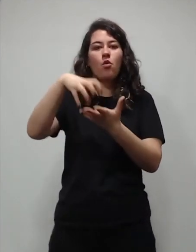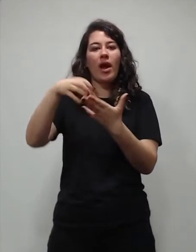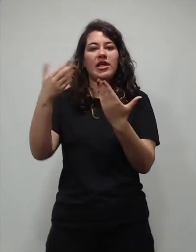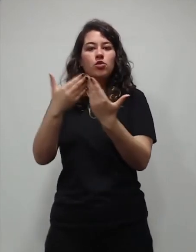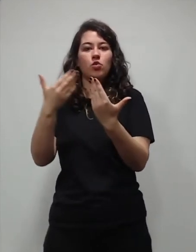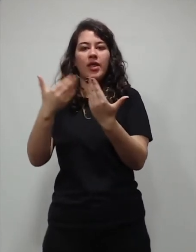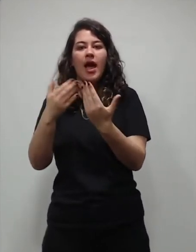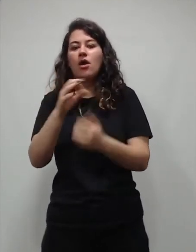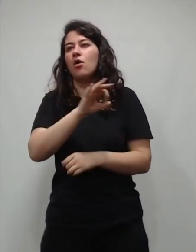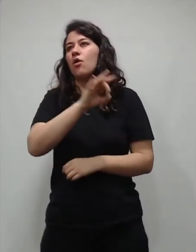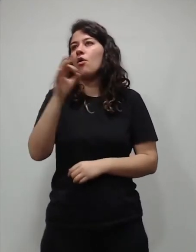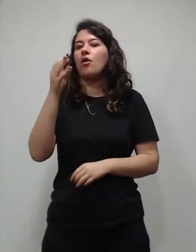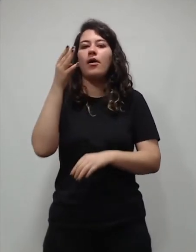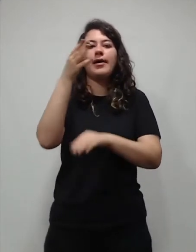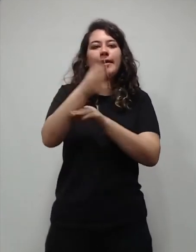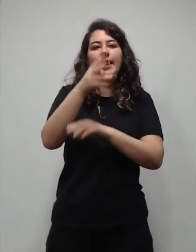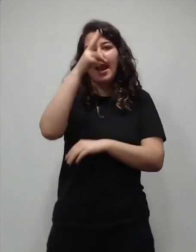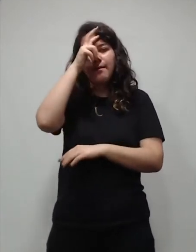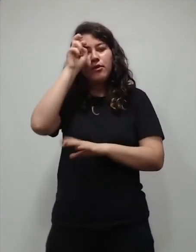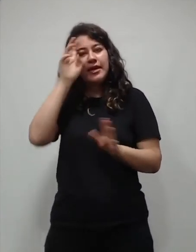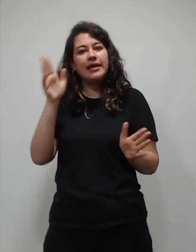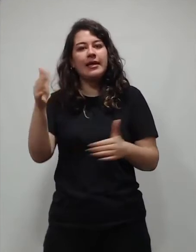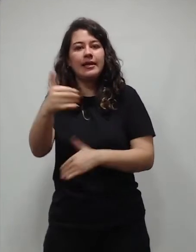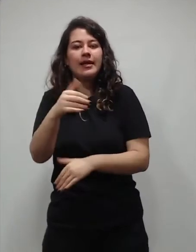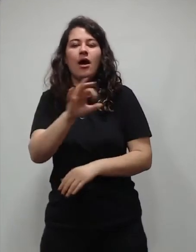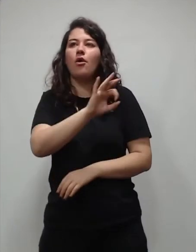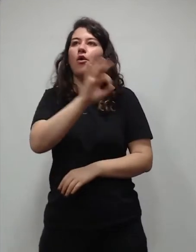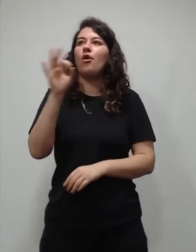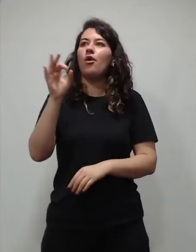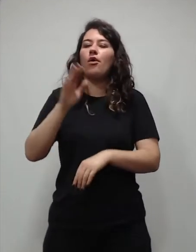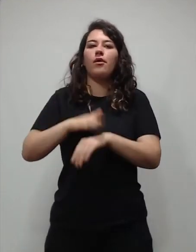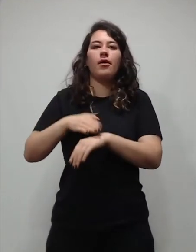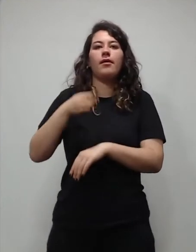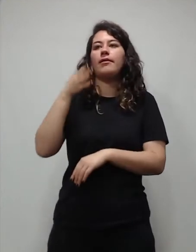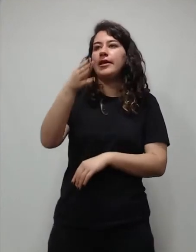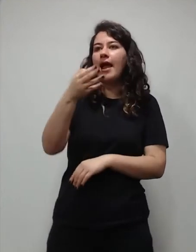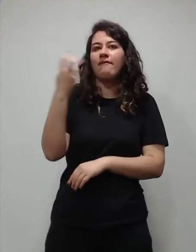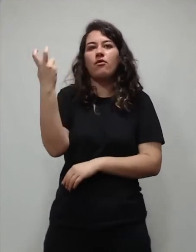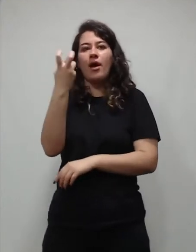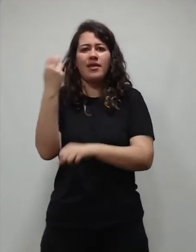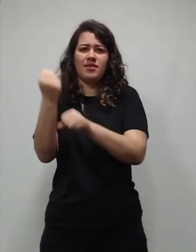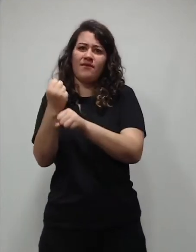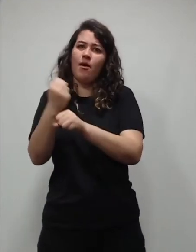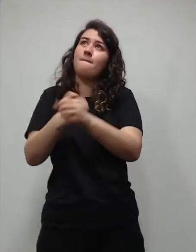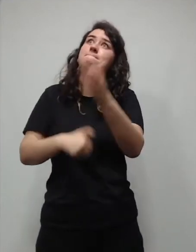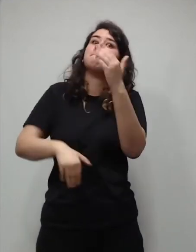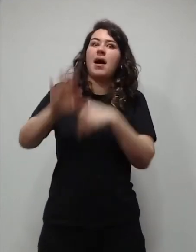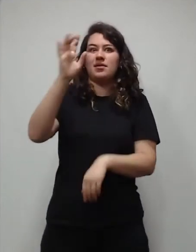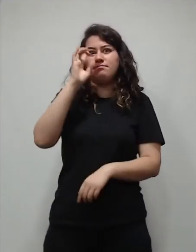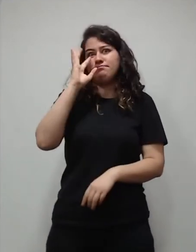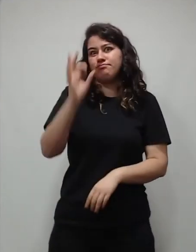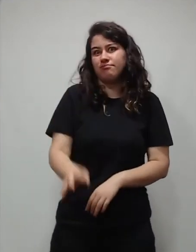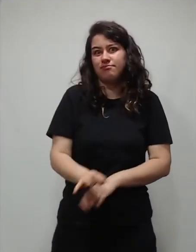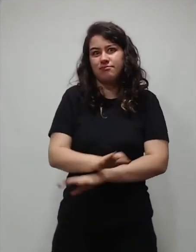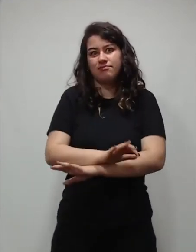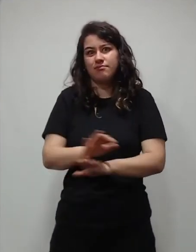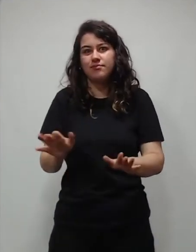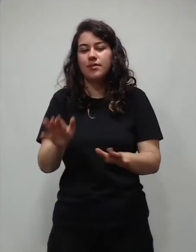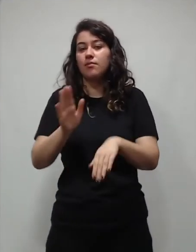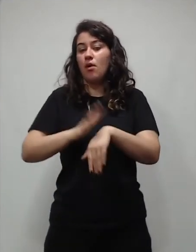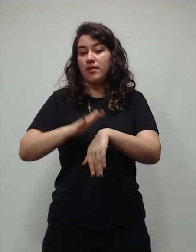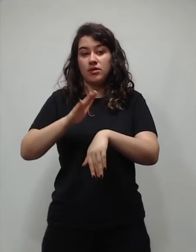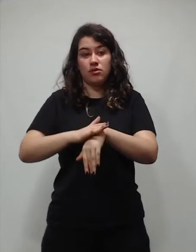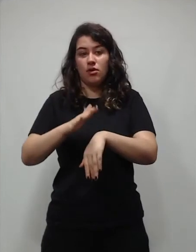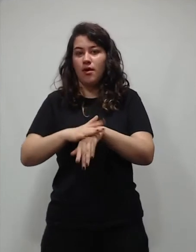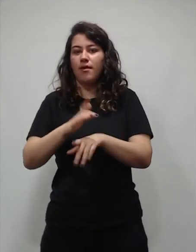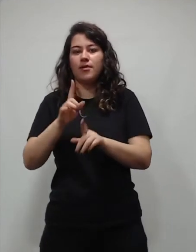estudios, a la hora de ir a la policlínica, a la hora de ir a buscar un trabajo, ni que hablar. Y